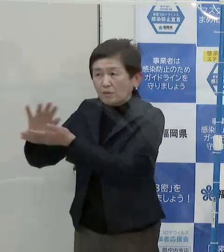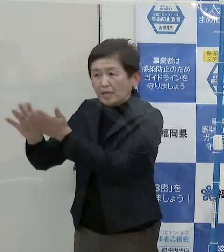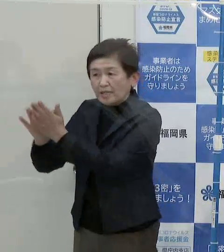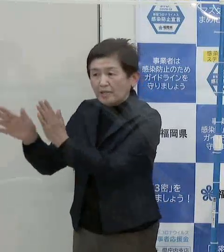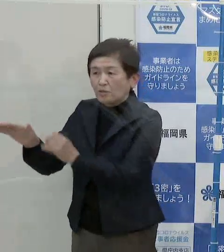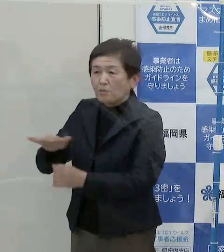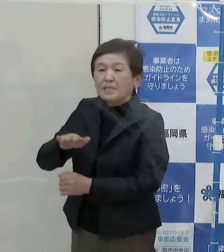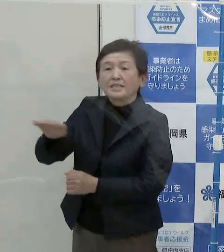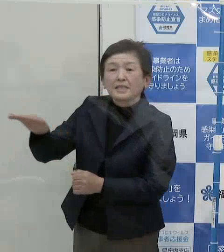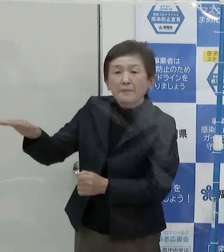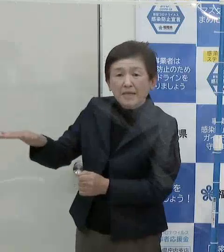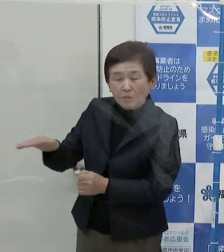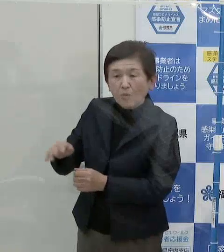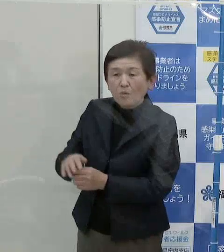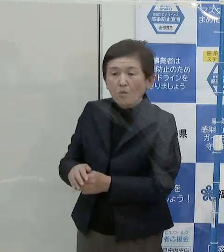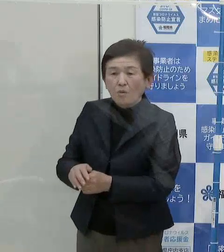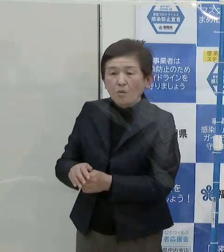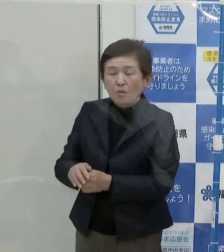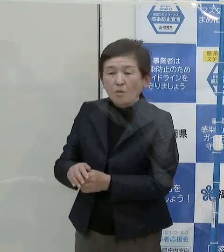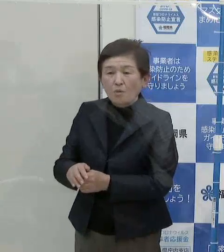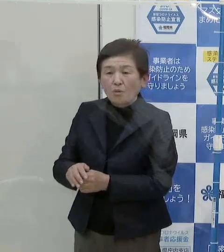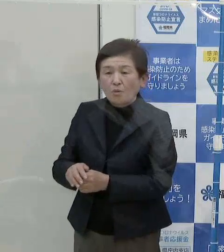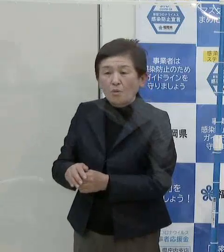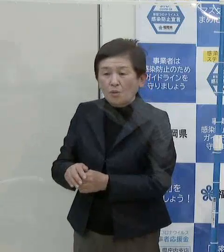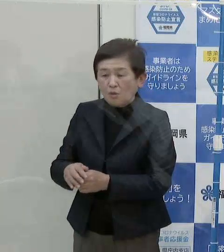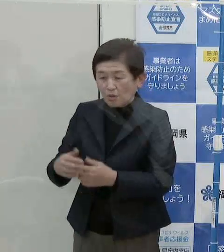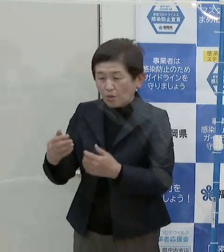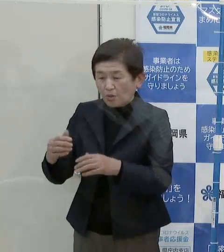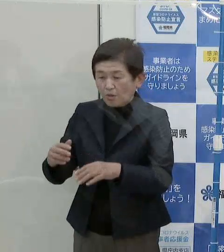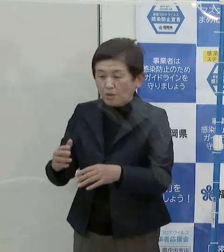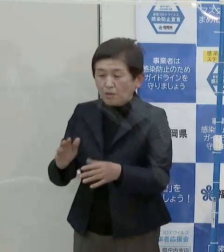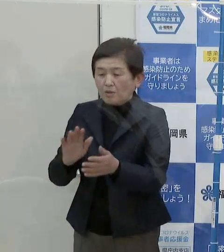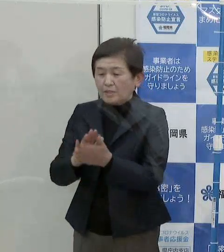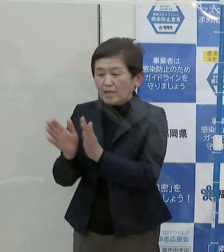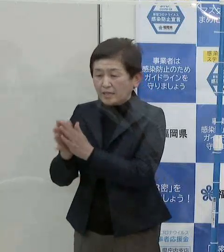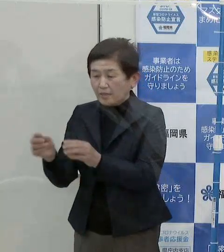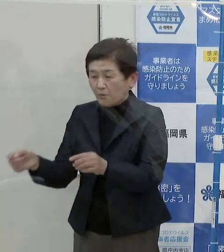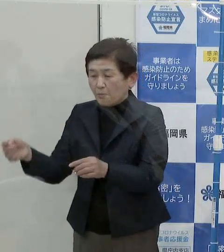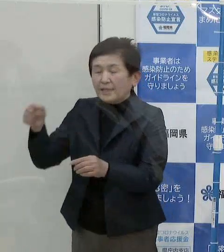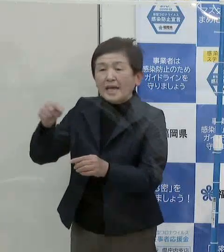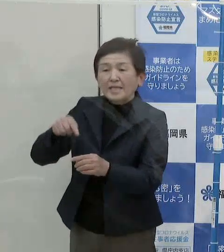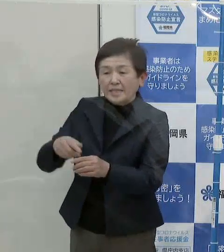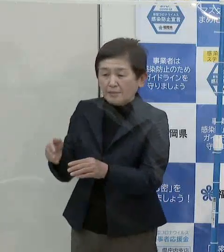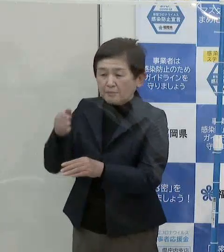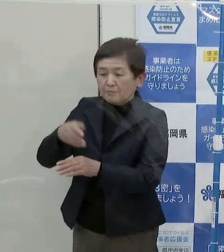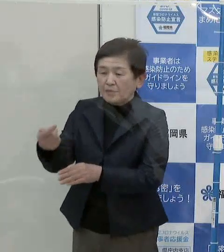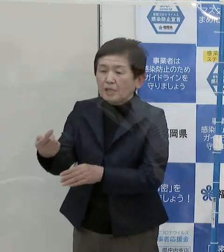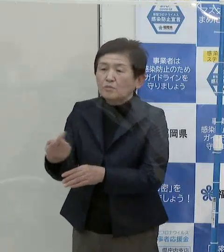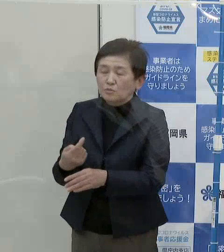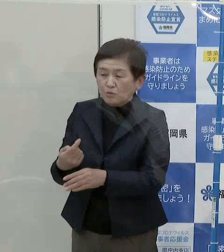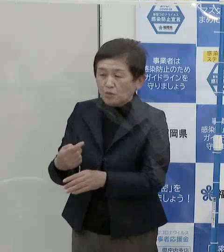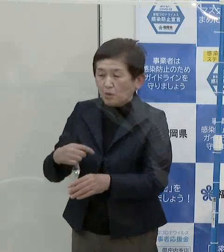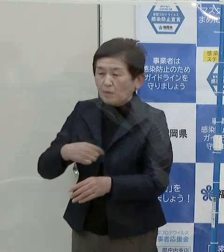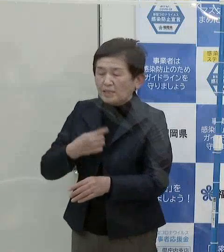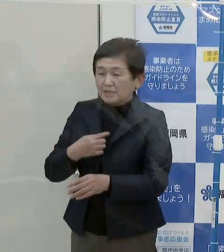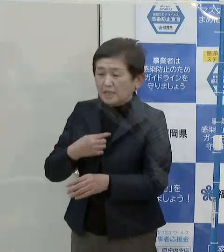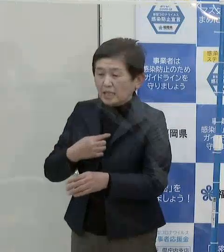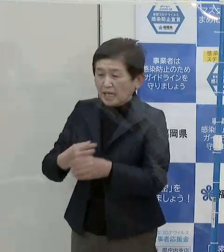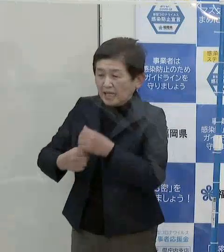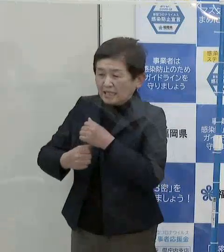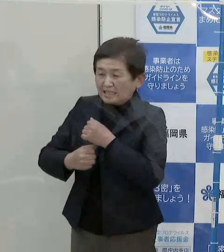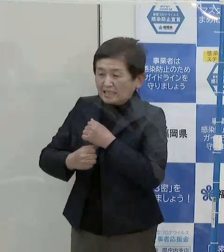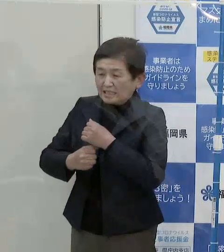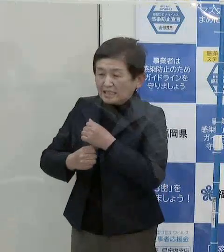に、のその県境をまたぐ移動について、私の方からその自粛等の呼びかけ